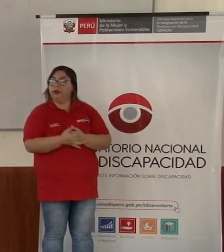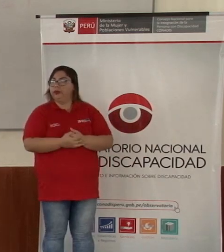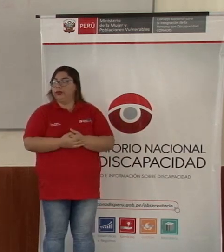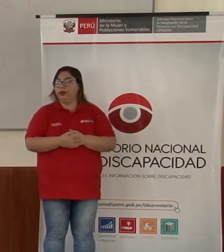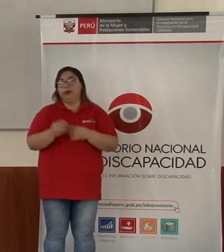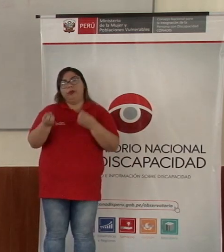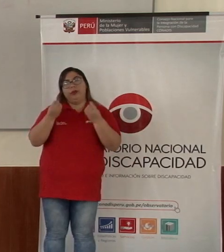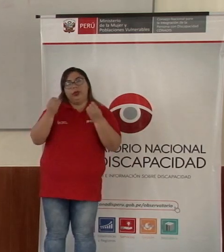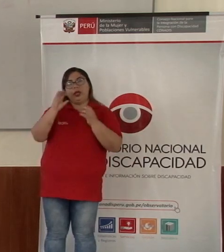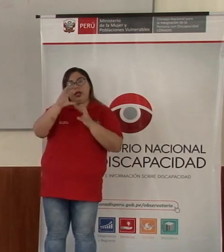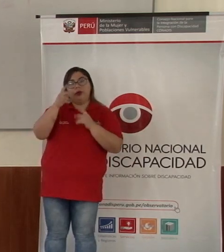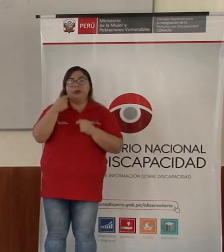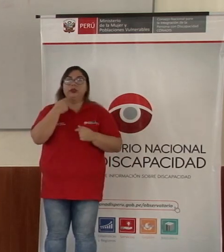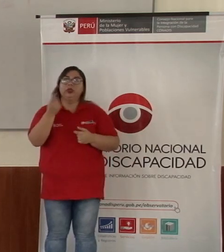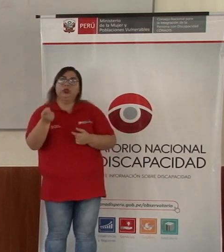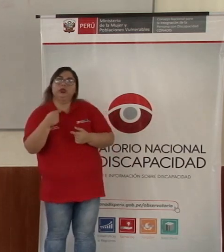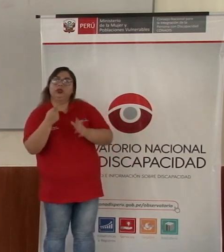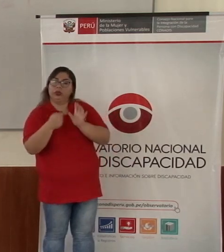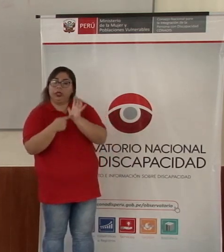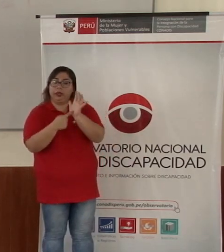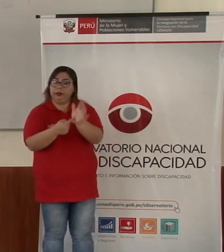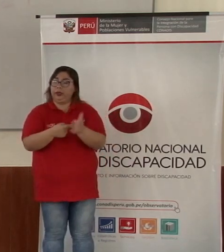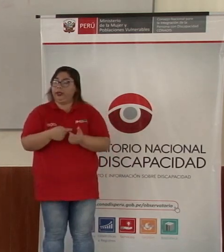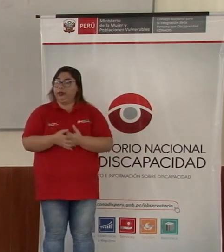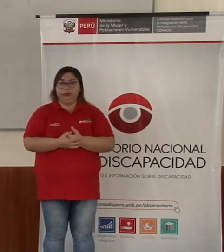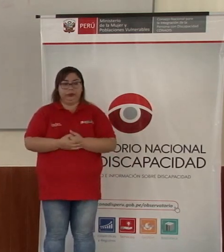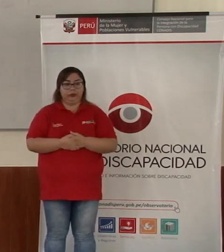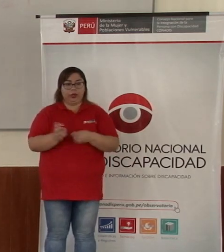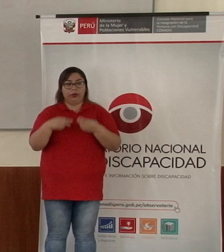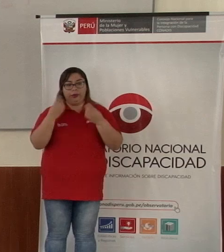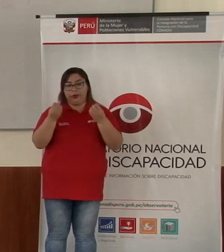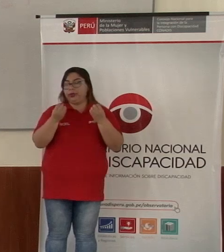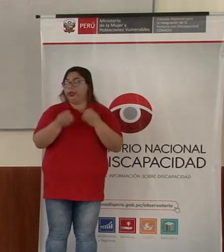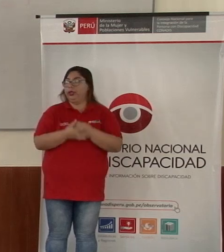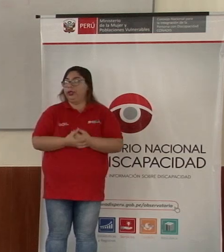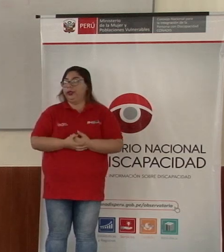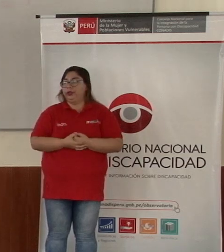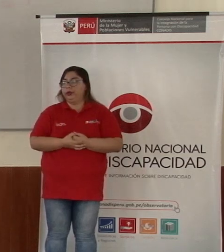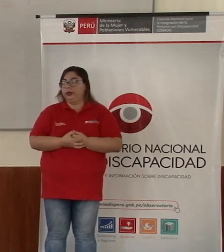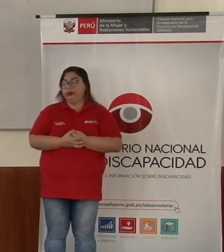qué la Convención no se aplica plenamente, ¿no? ¿Por qué la Constitución,